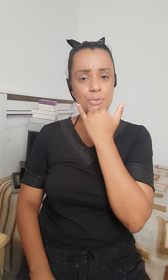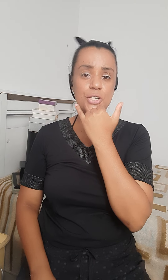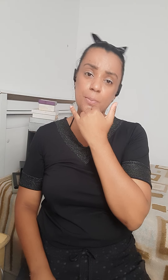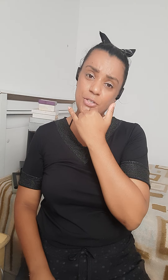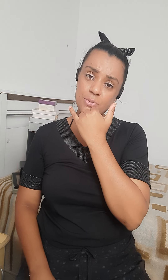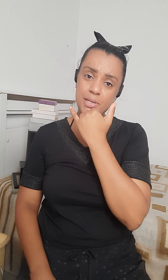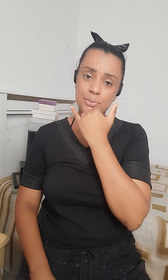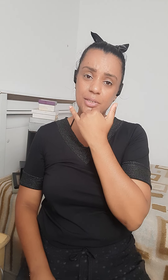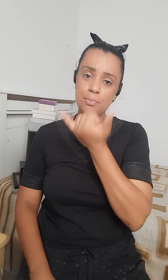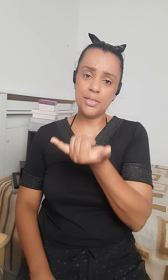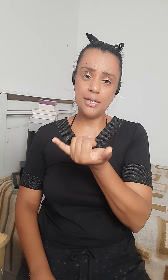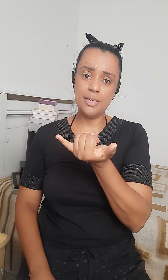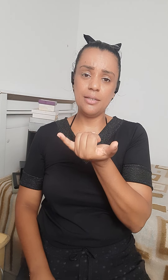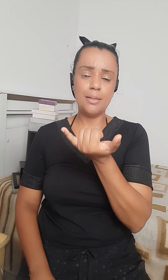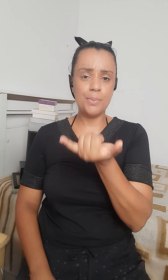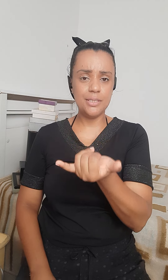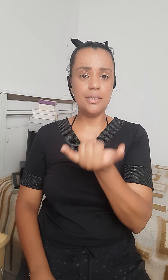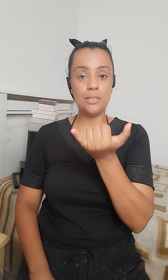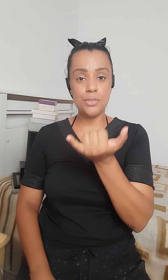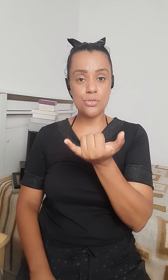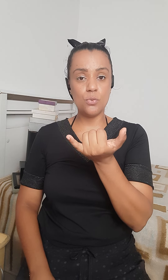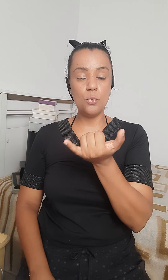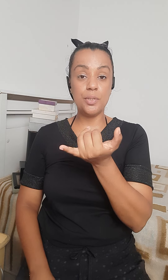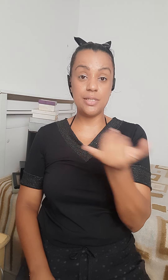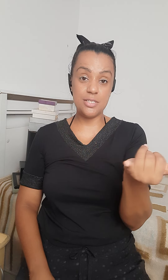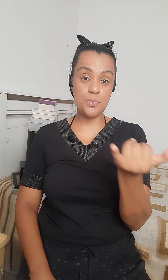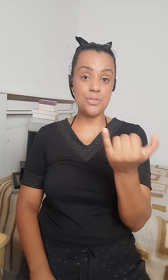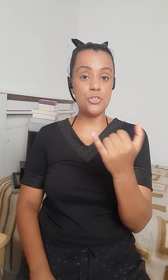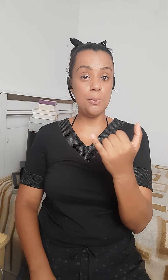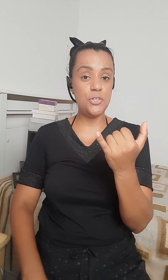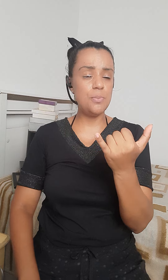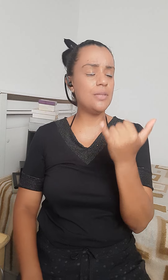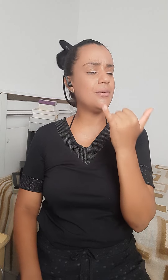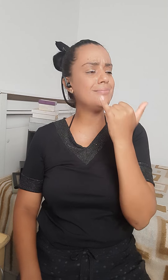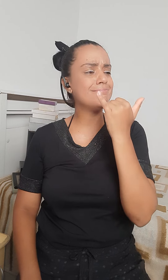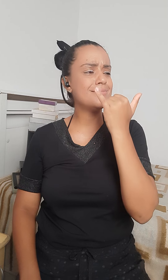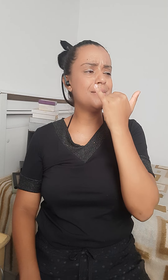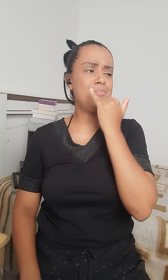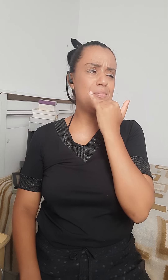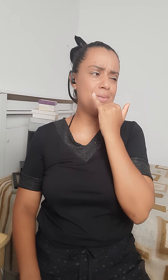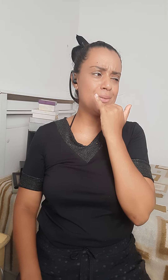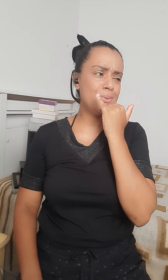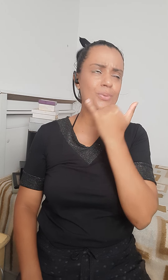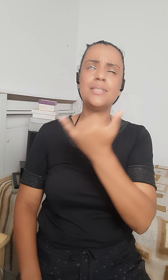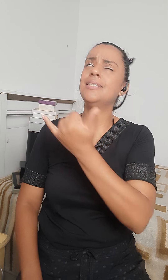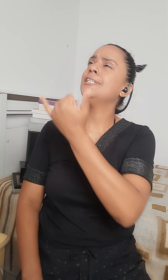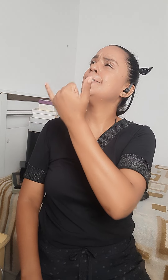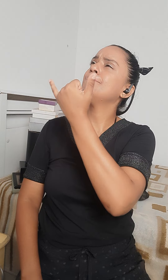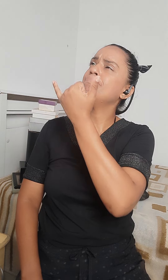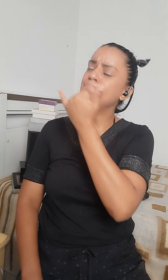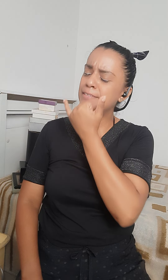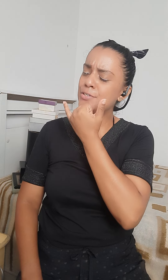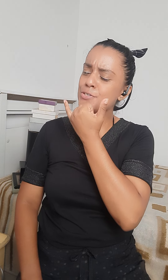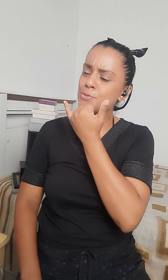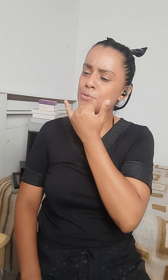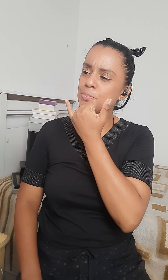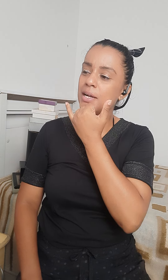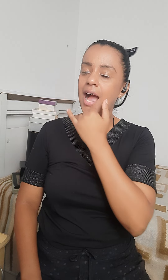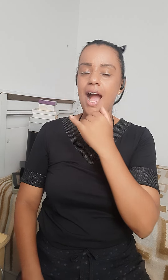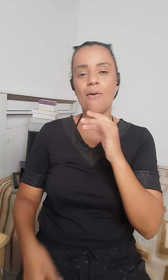de arrependimento, né? Porque é perdão, é desculpa, traz a expressão de arrependimento, ó. Me perdoa. Me desculpa. Agora,